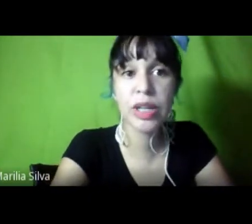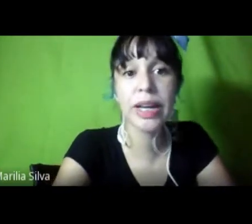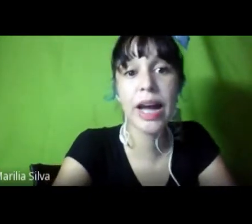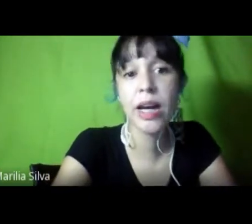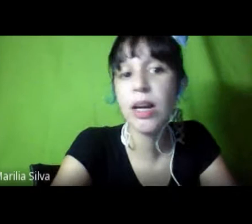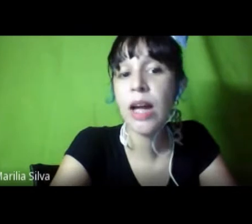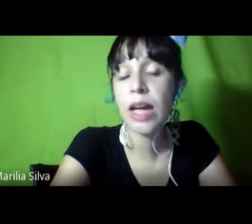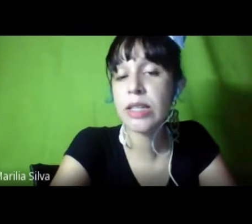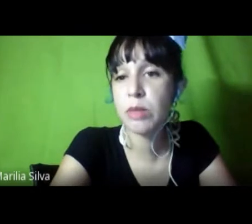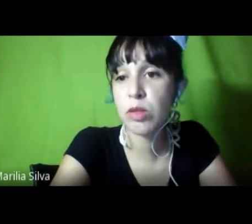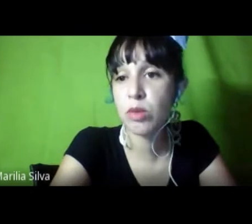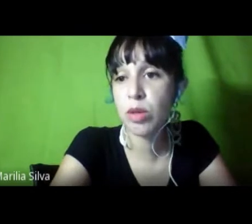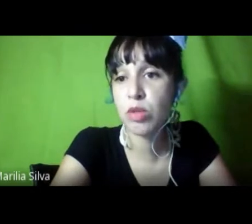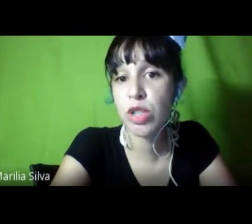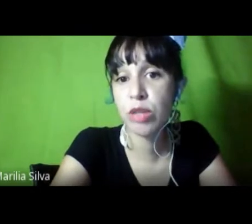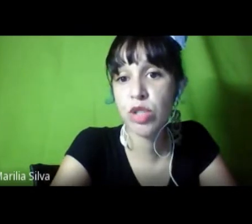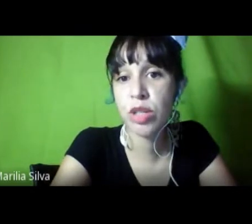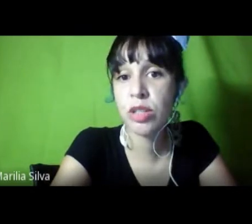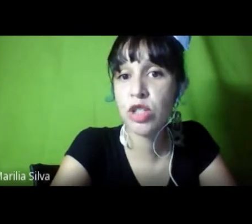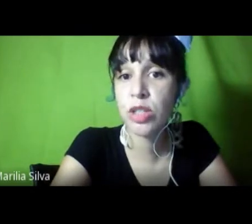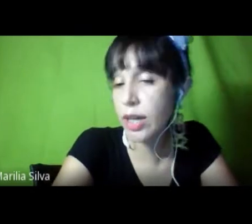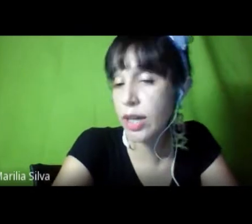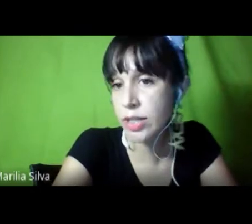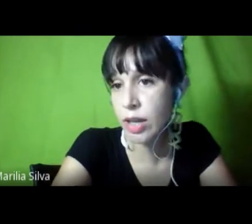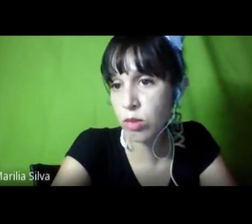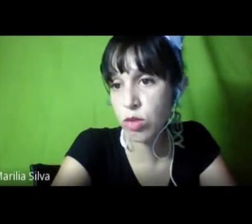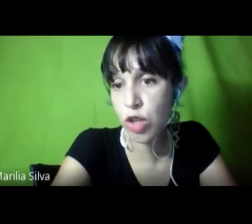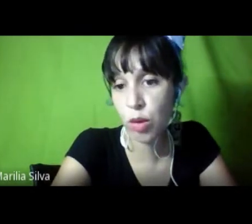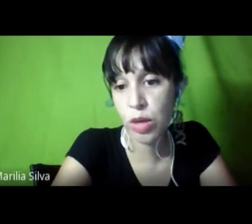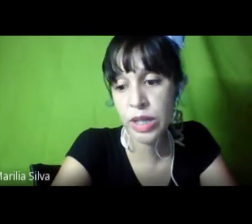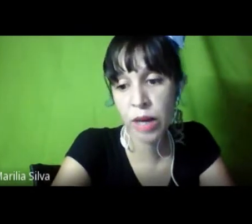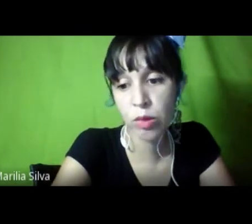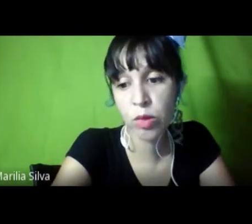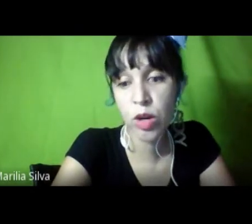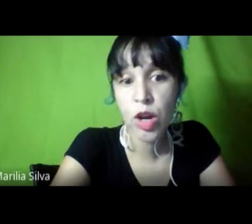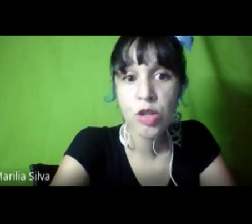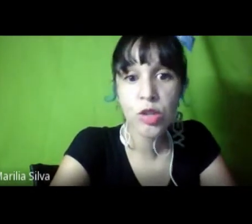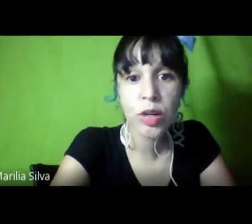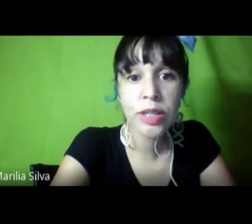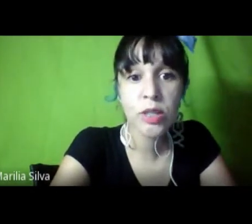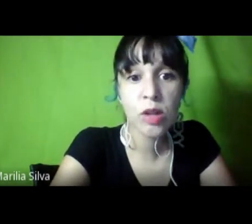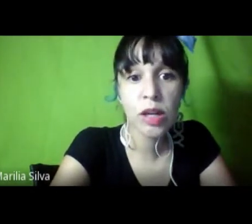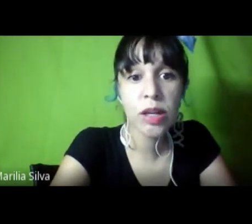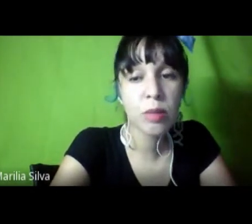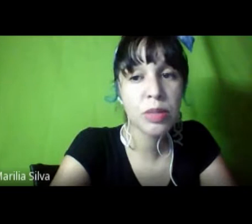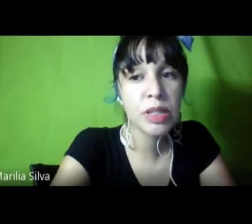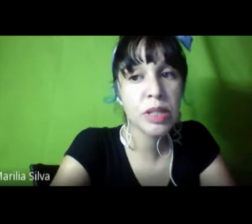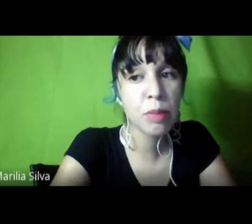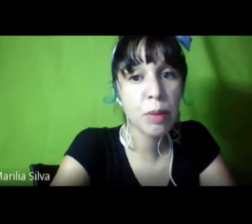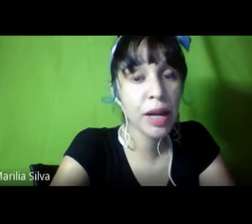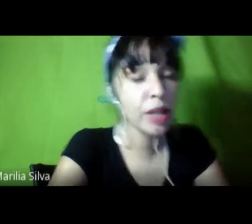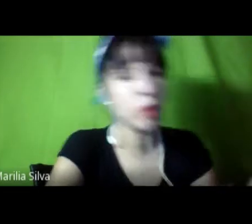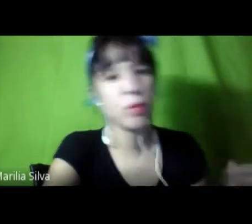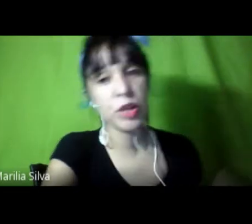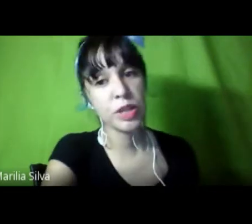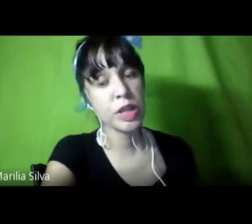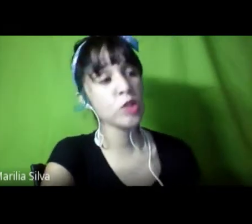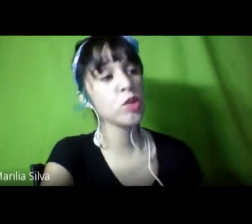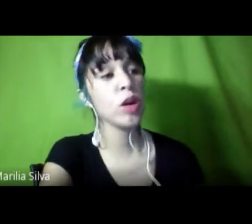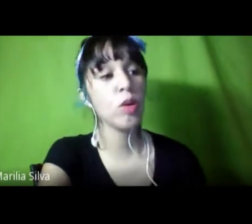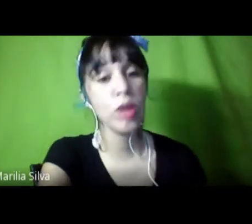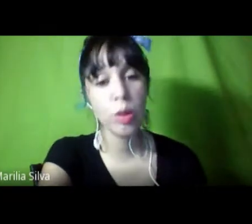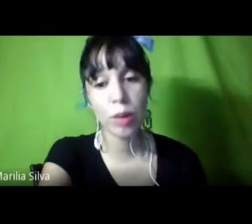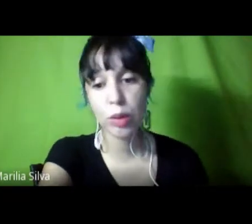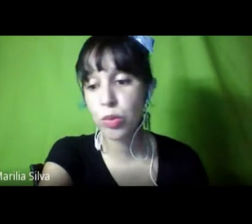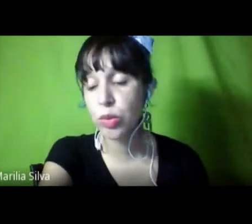pode negar essa pessoa, né, o direito de ter esse aluno, de acolher esse aluno. Só que essa escola ela também precisa estar preparada, porque se